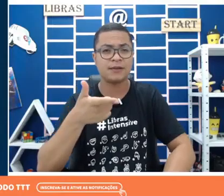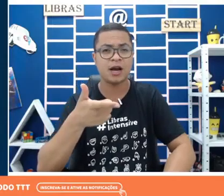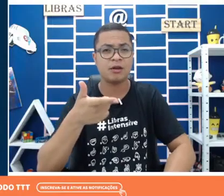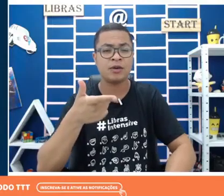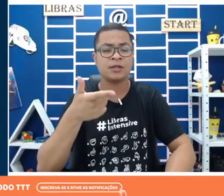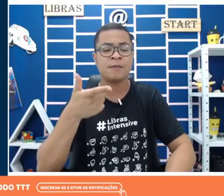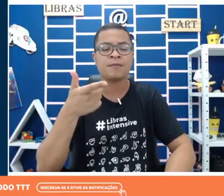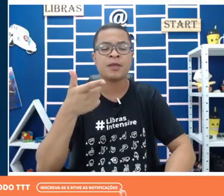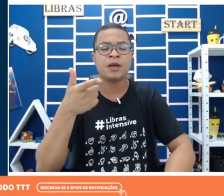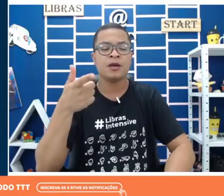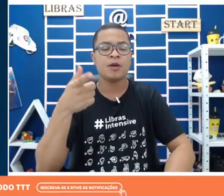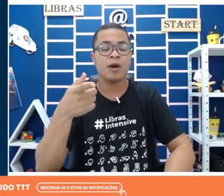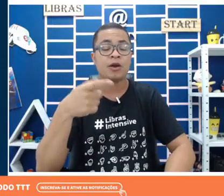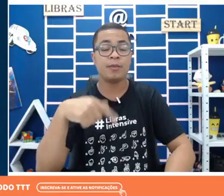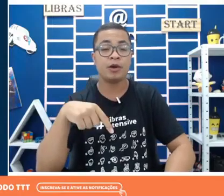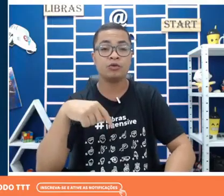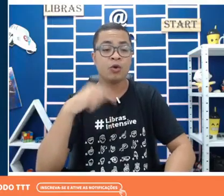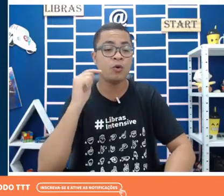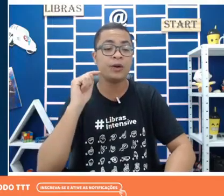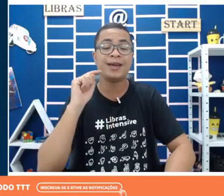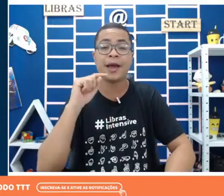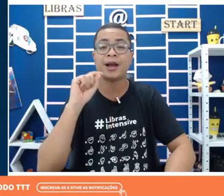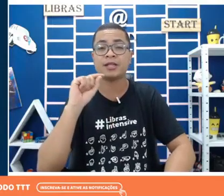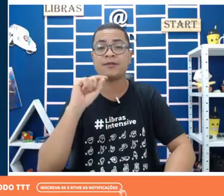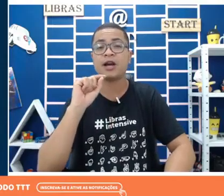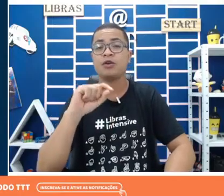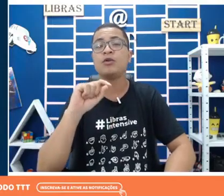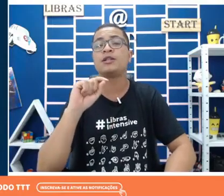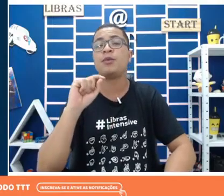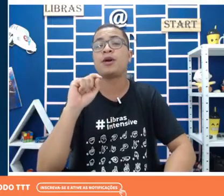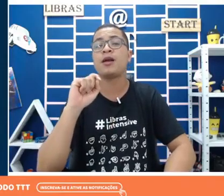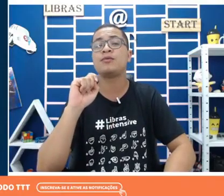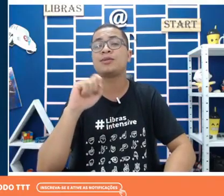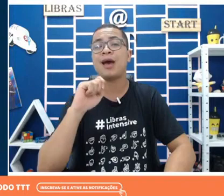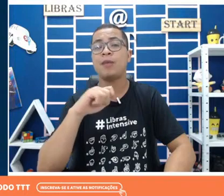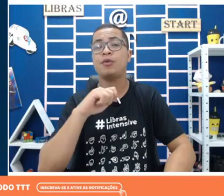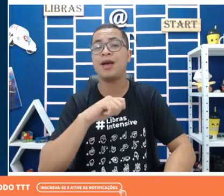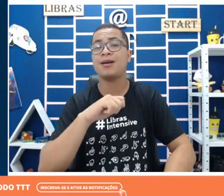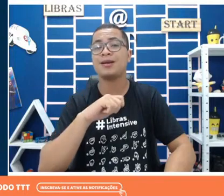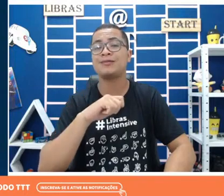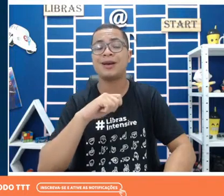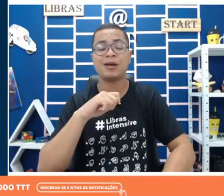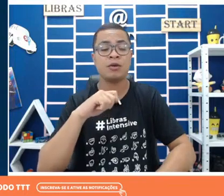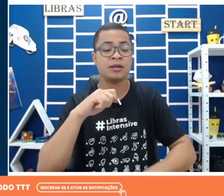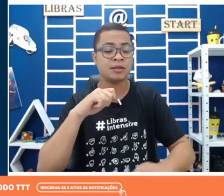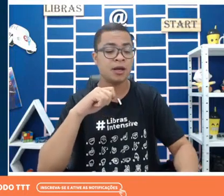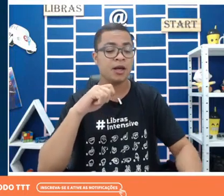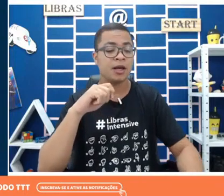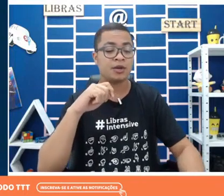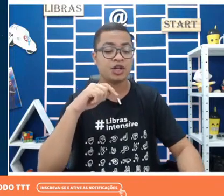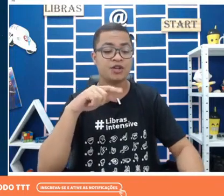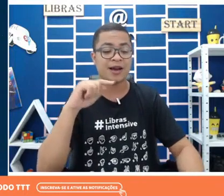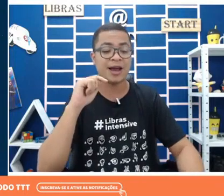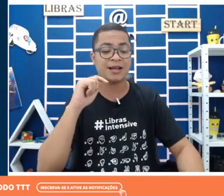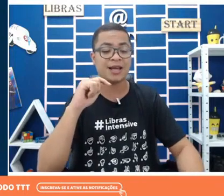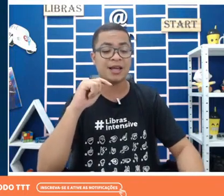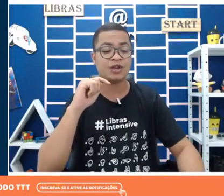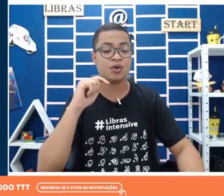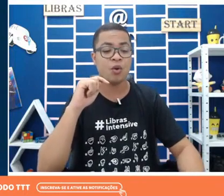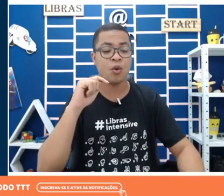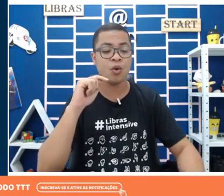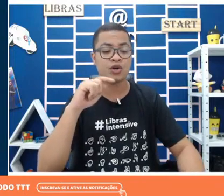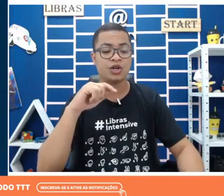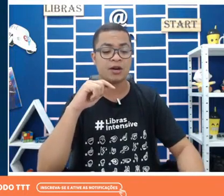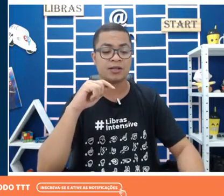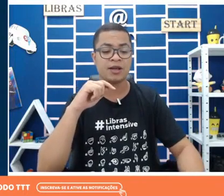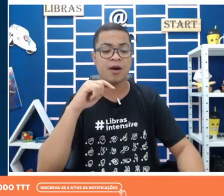com classificadores. Que uma aluna perguntou o que é classificadores, porque ela não sabe o que é classificadores. Então a gente vai analisar